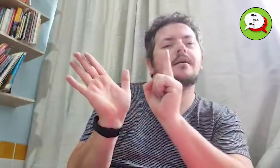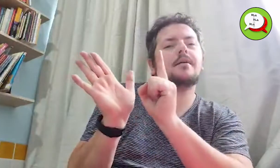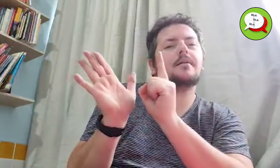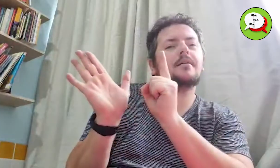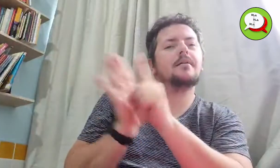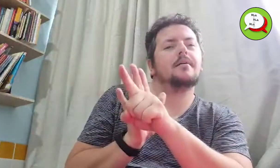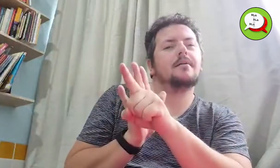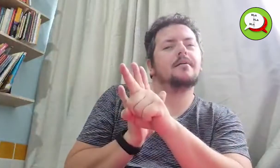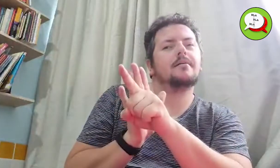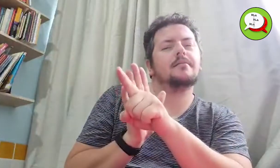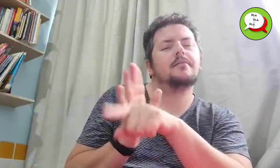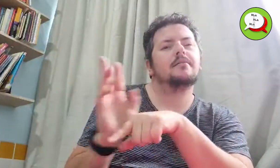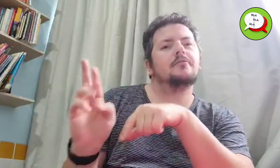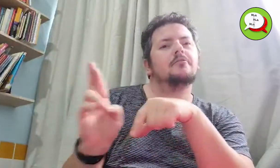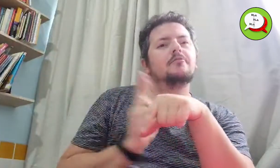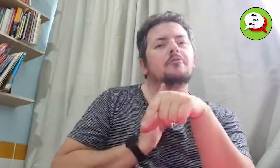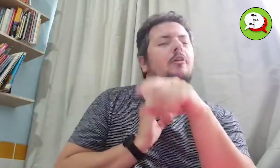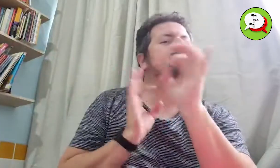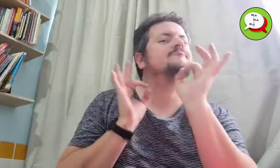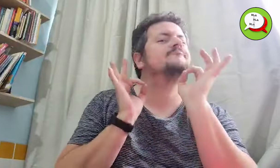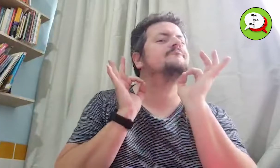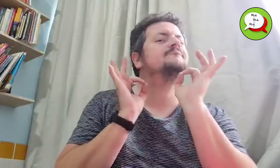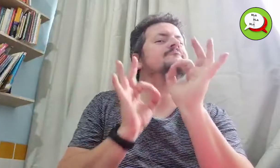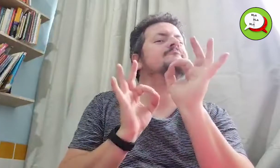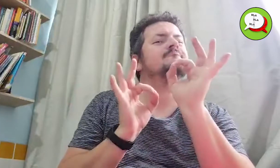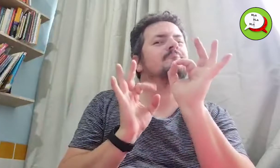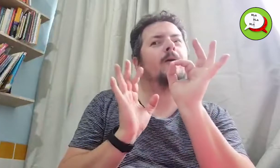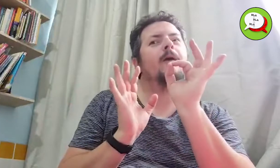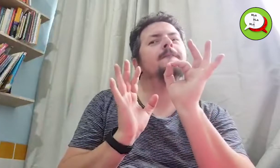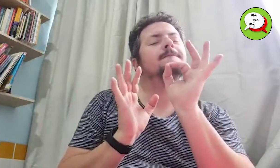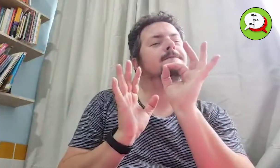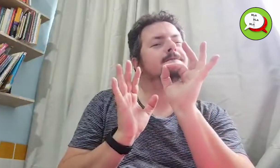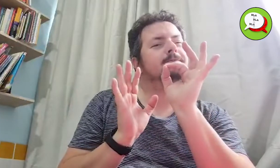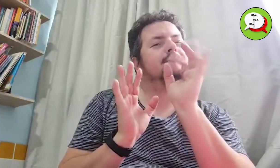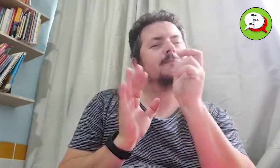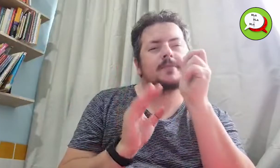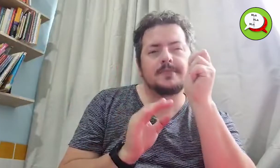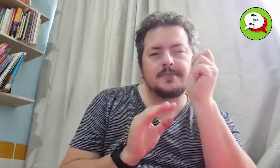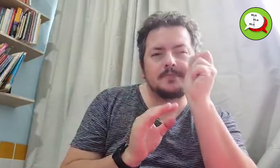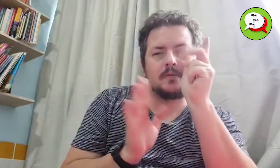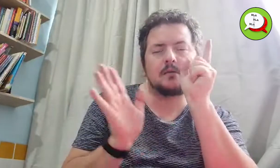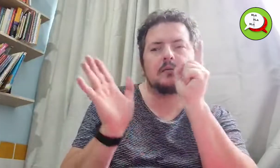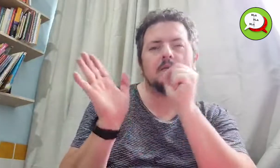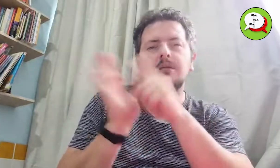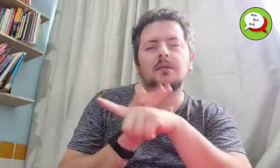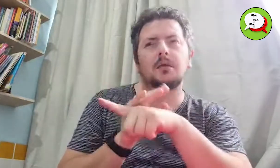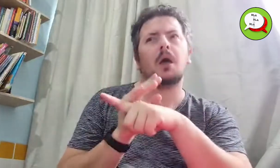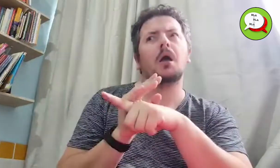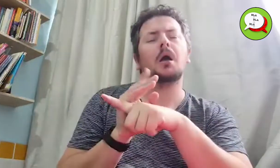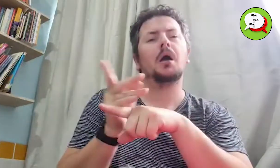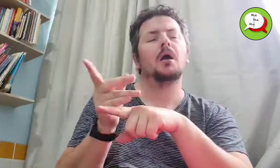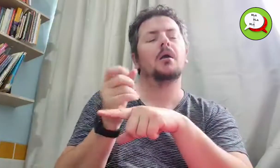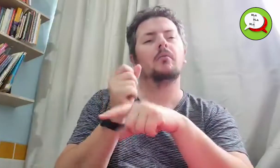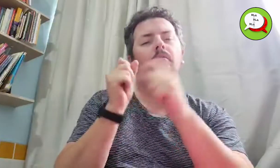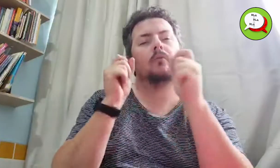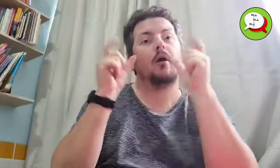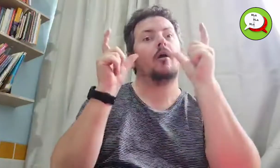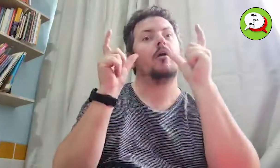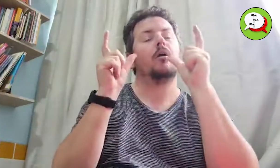por exemplo, de pergunta e resposta, e vai entender se ele consegue ter essa compreensão,